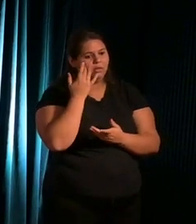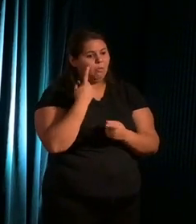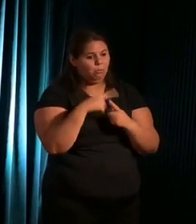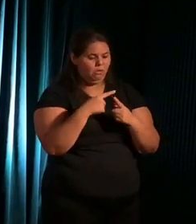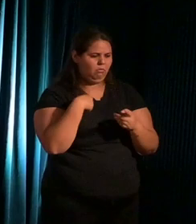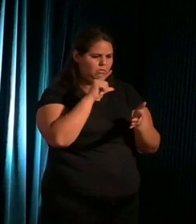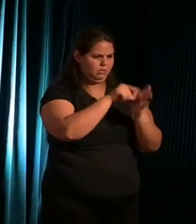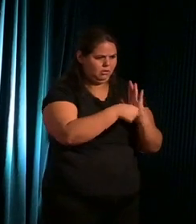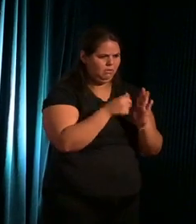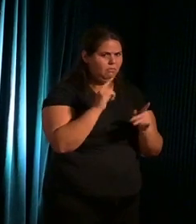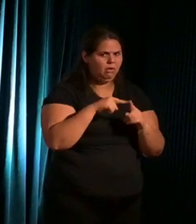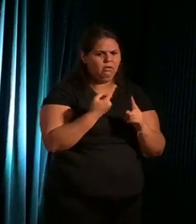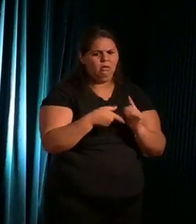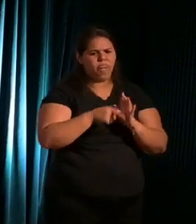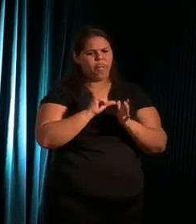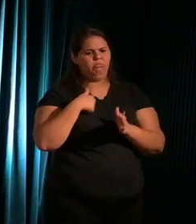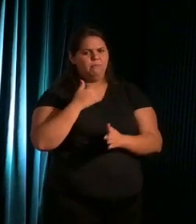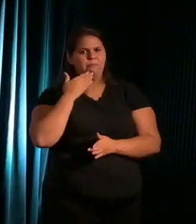meu atraso,